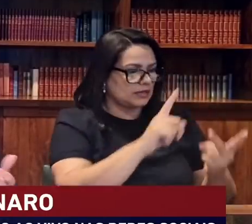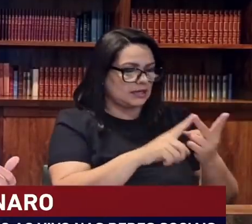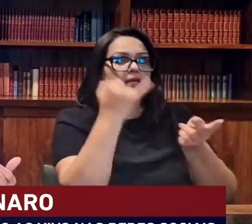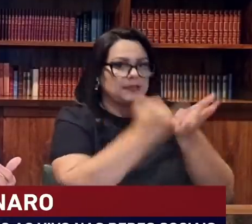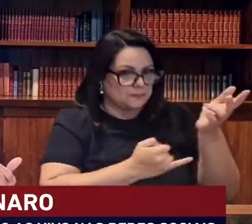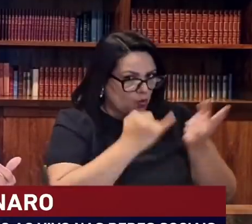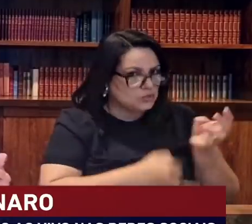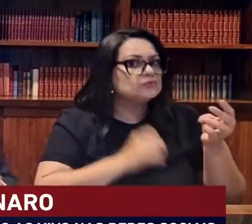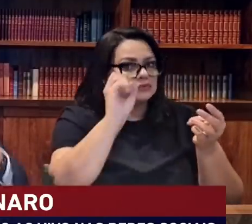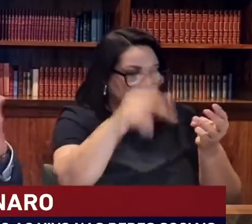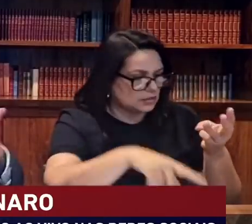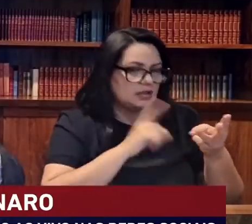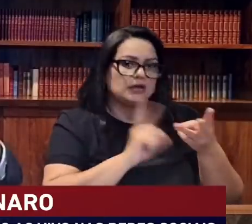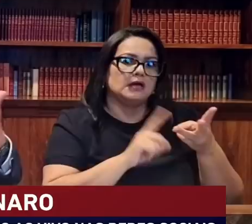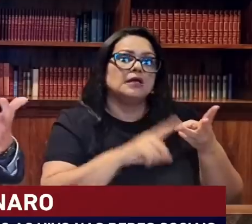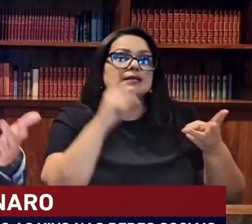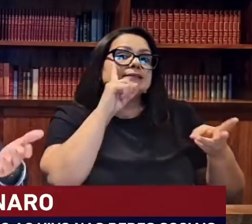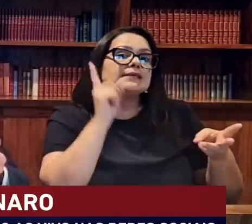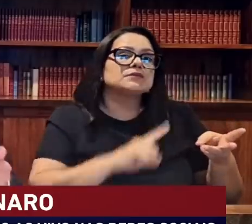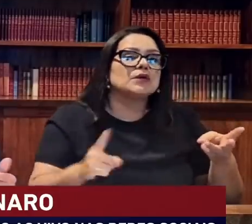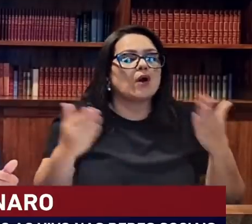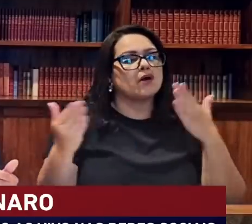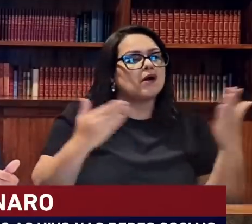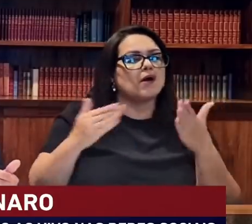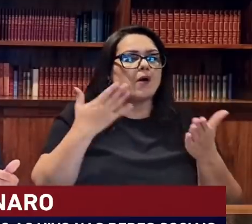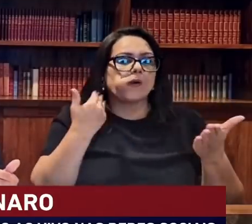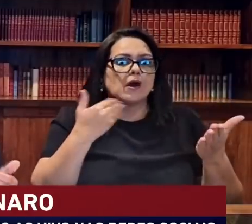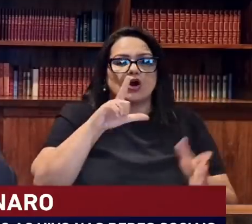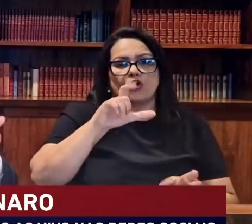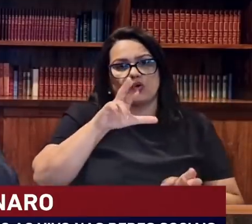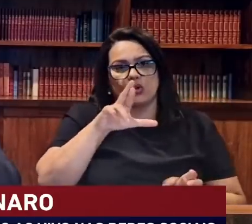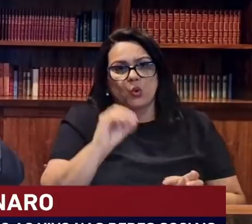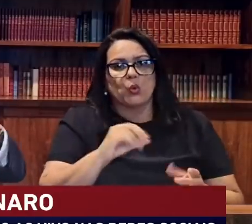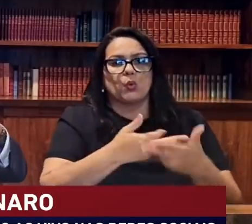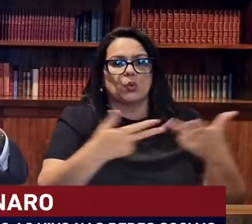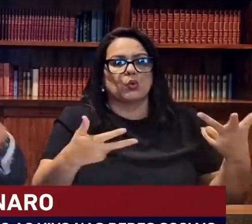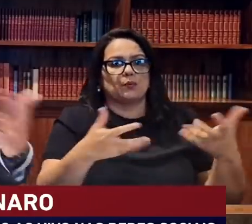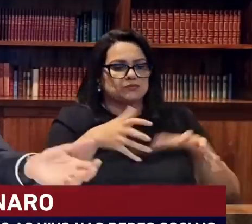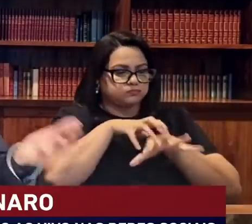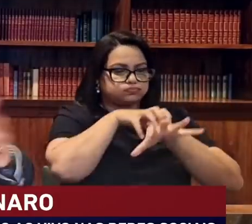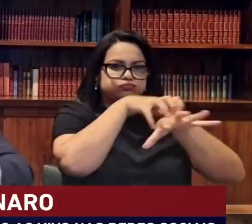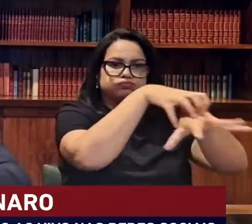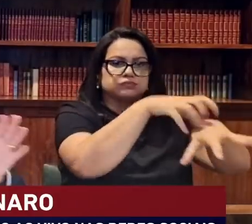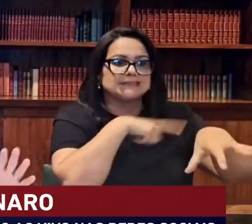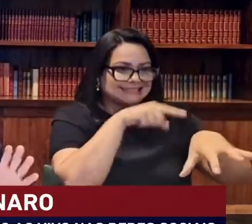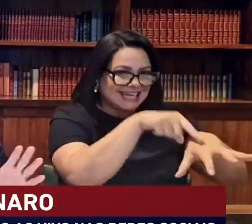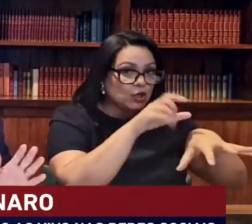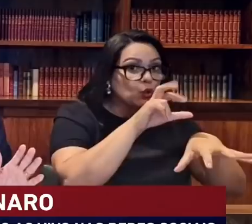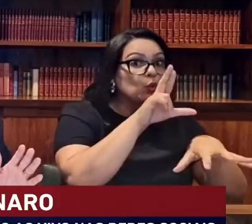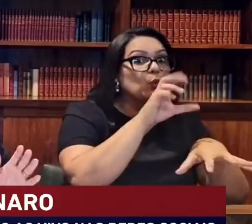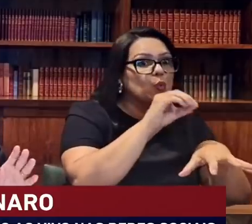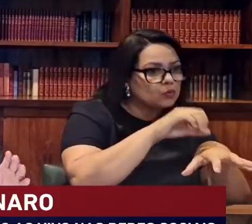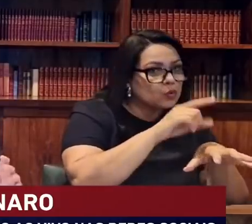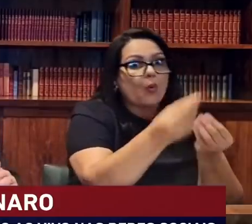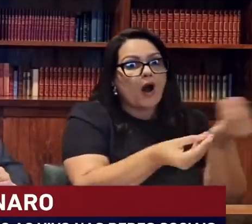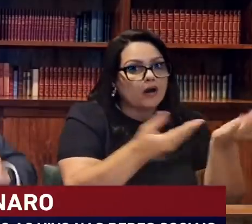impostos. Não sei se a margem de lucro dos tanqueiros é compatível ou não. Não sei, não vou entrar no